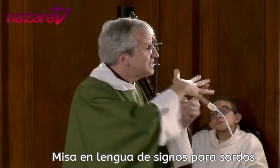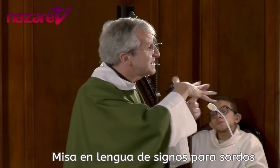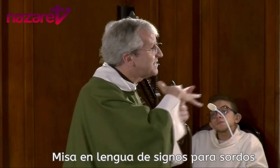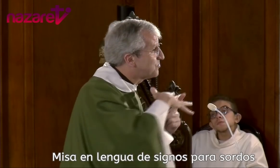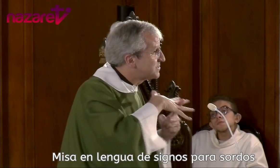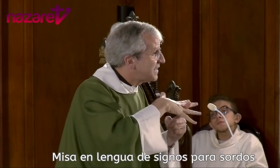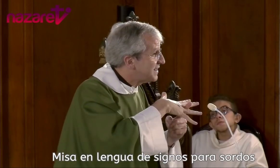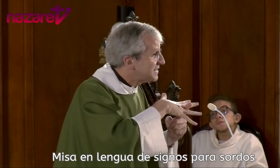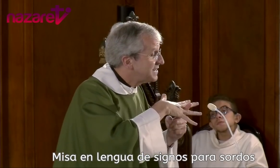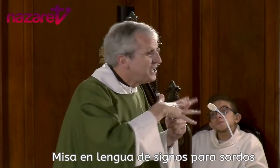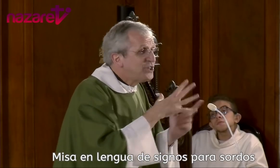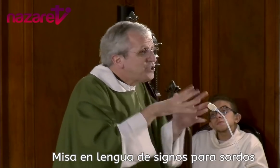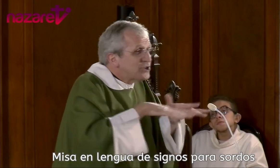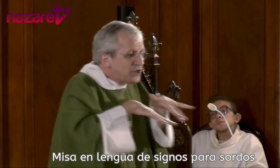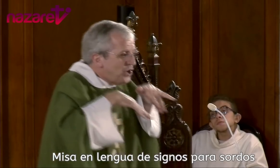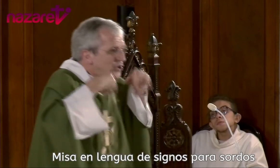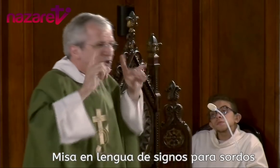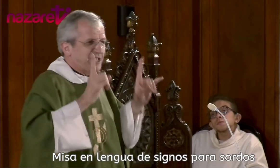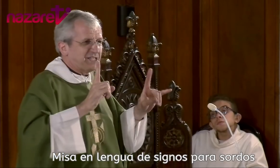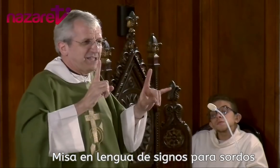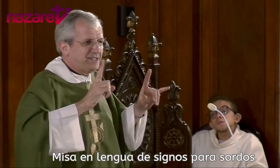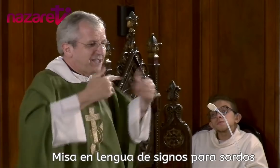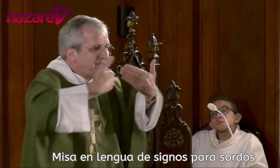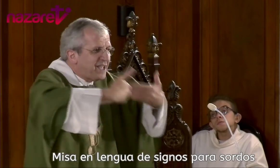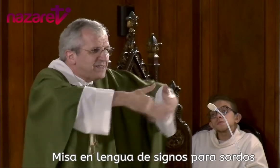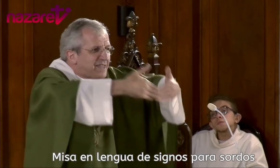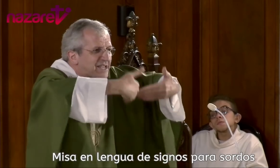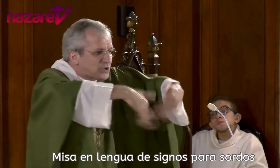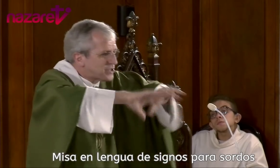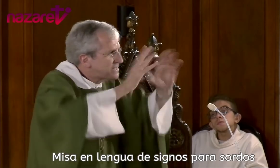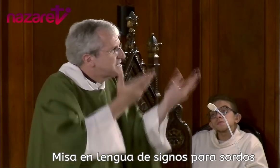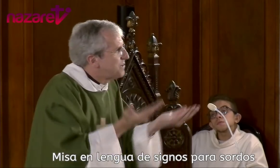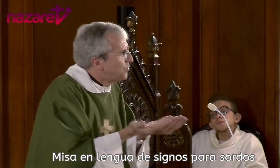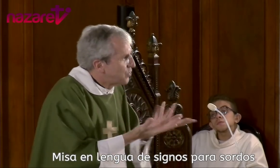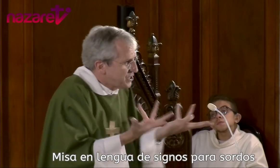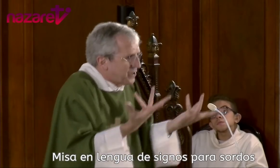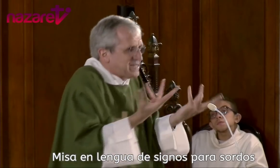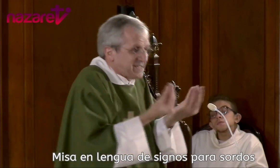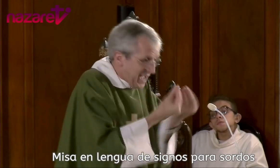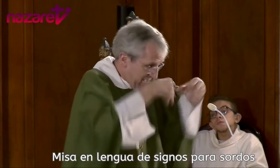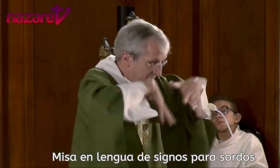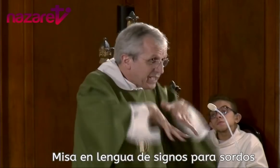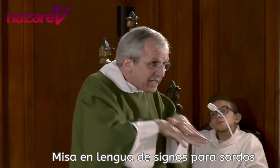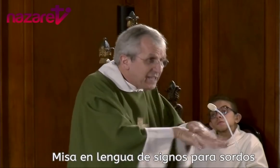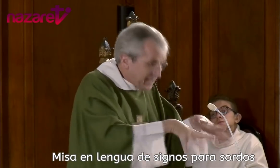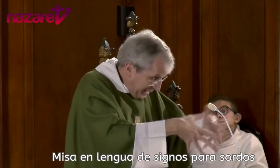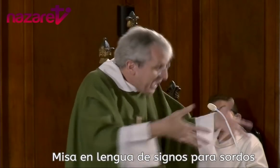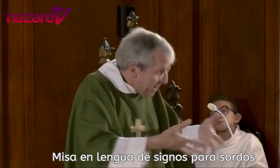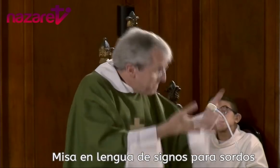esas circunstancias. Dios no se desentiende de las cosas de este mundo, sino que está en medio